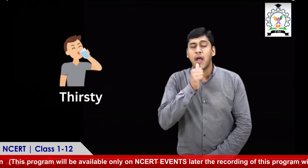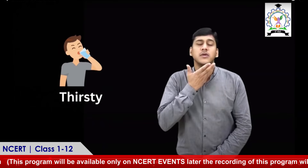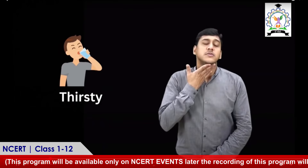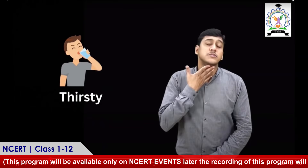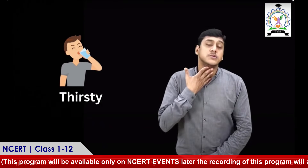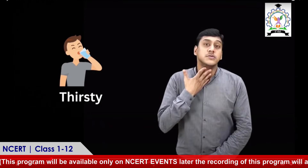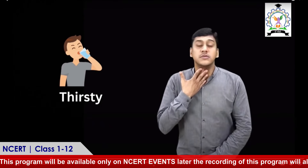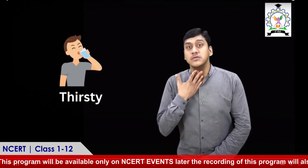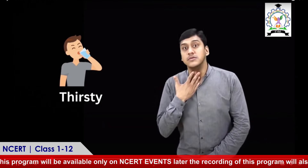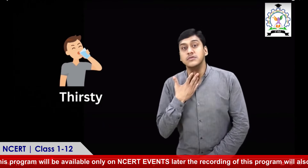प्यासा।